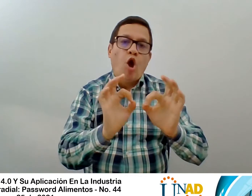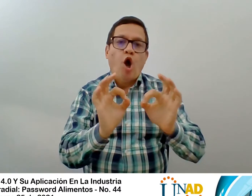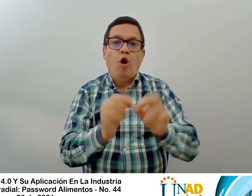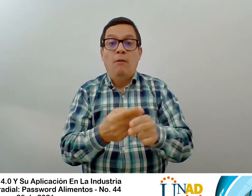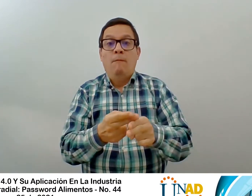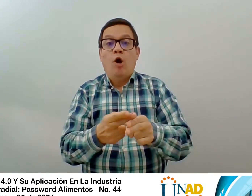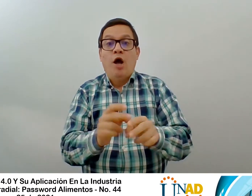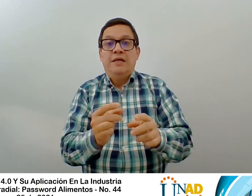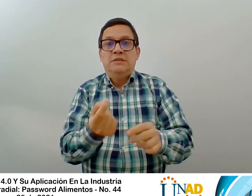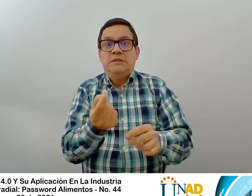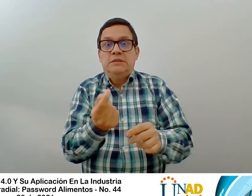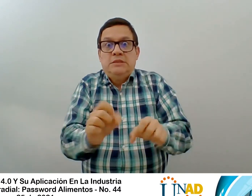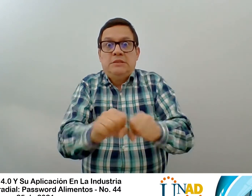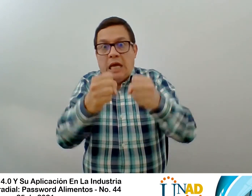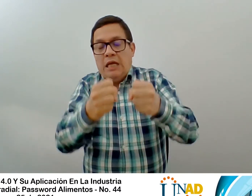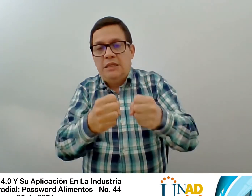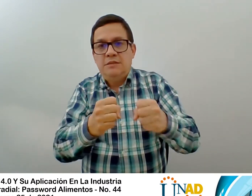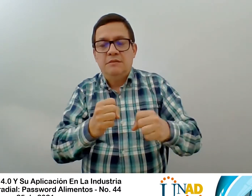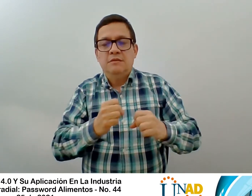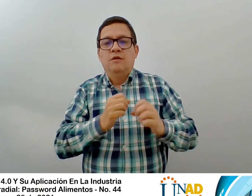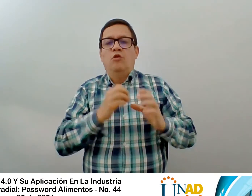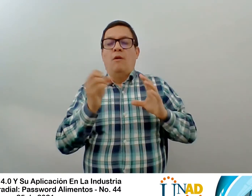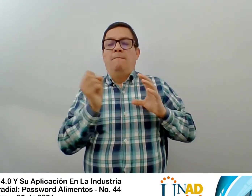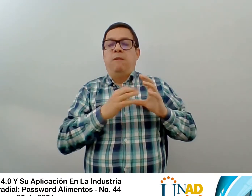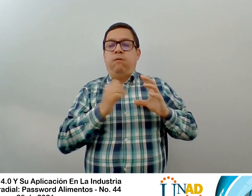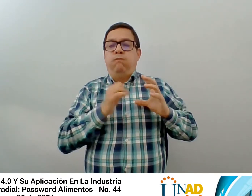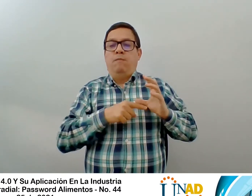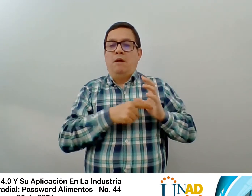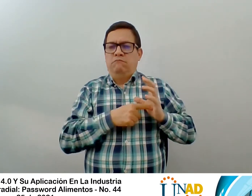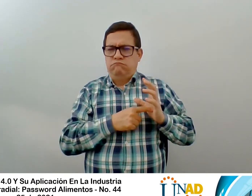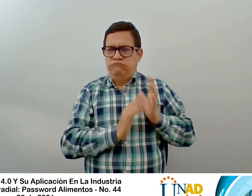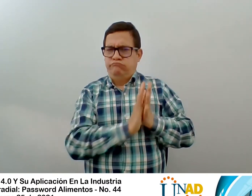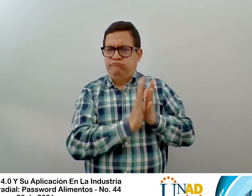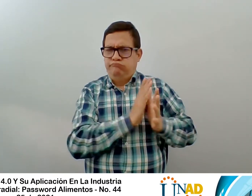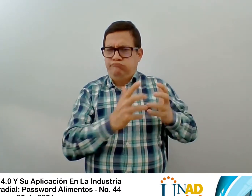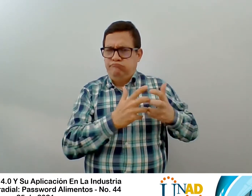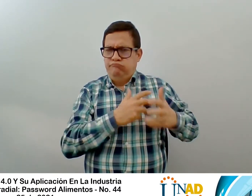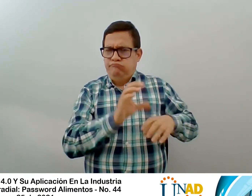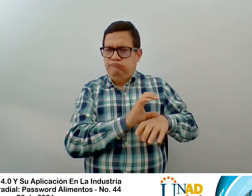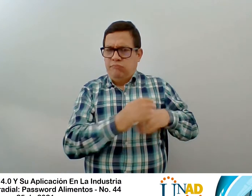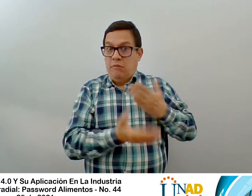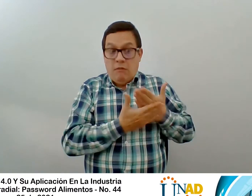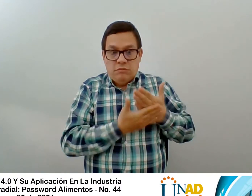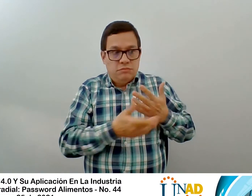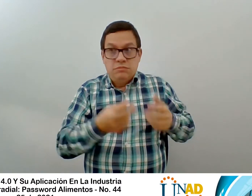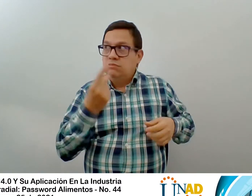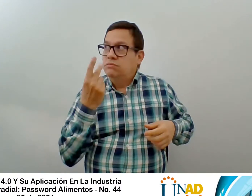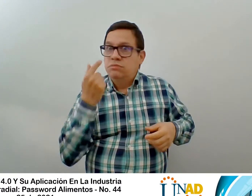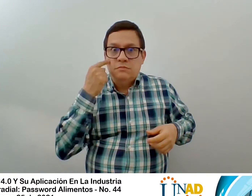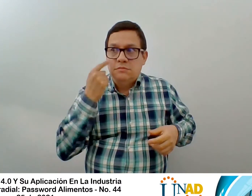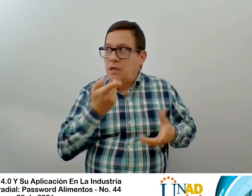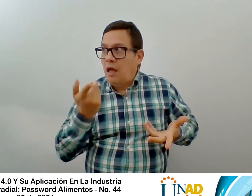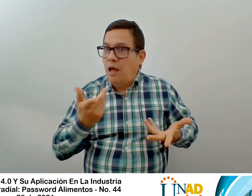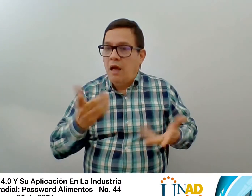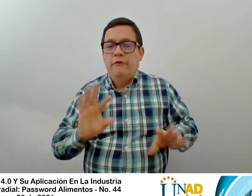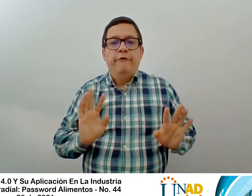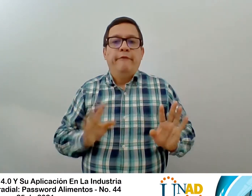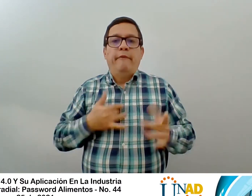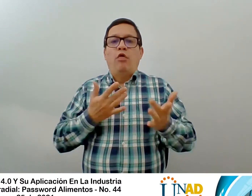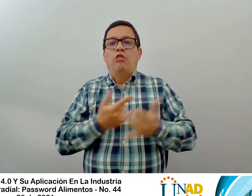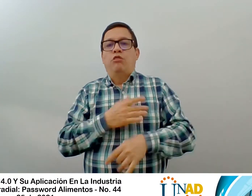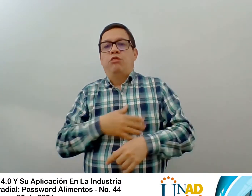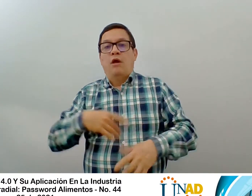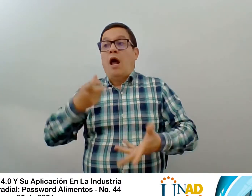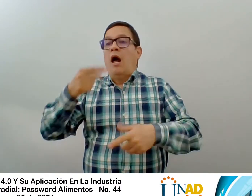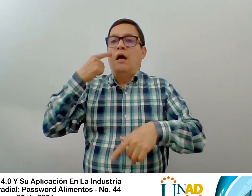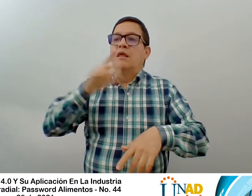alguna avería o la va a presentar, este tipo de tecnologías permite hacer los arreglos de forma más rápida que cuando hay que